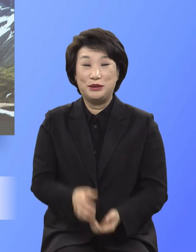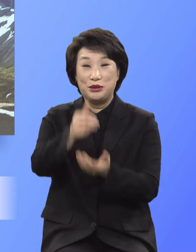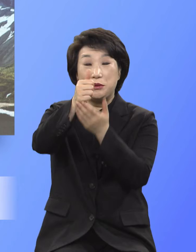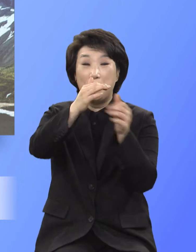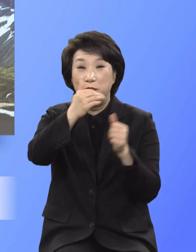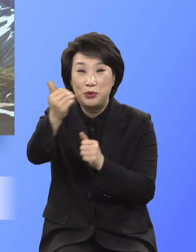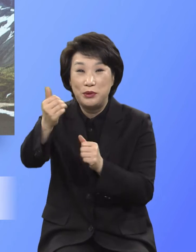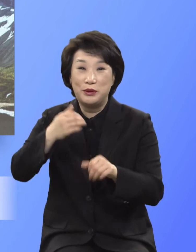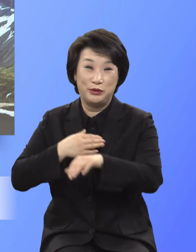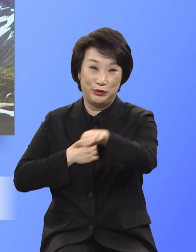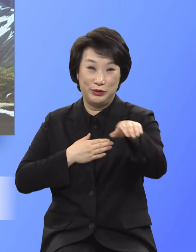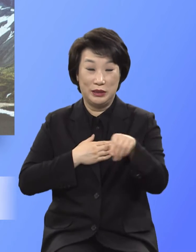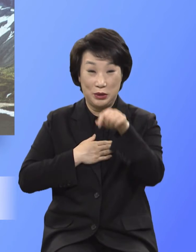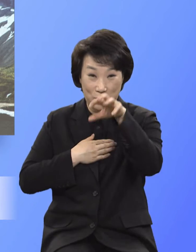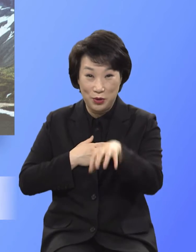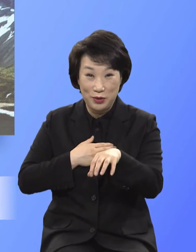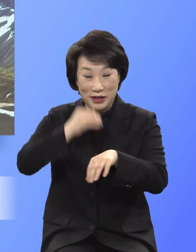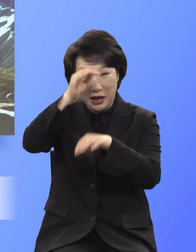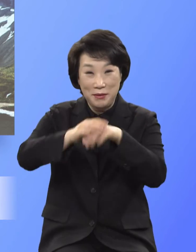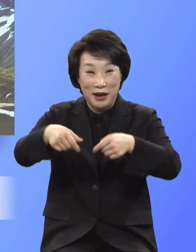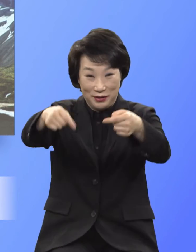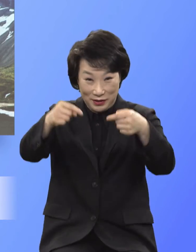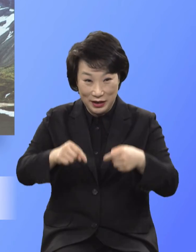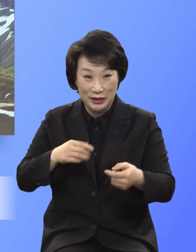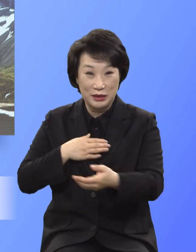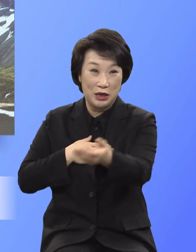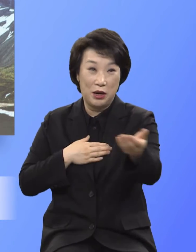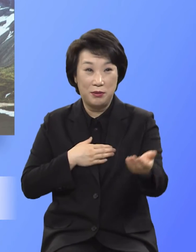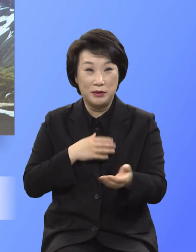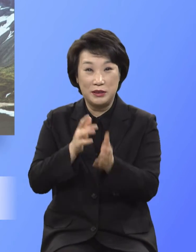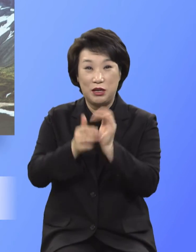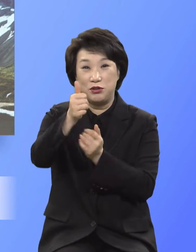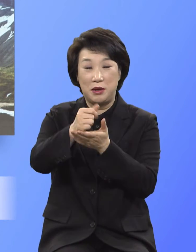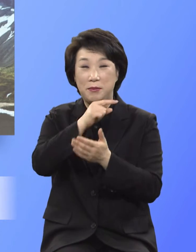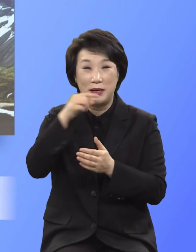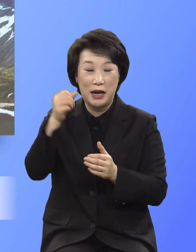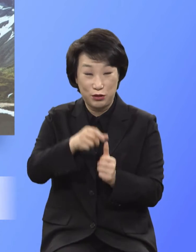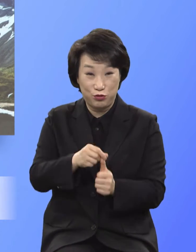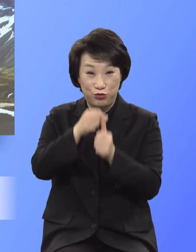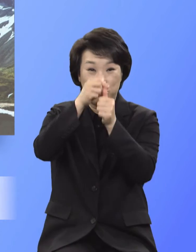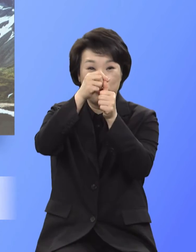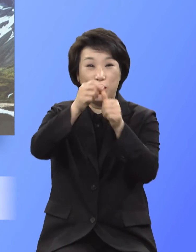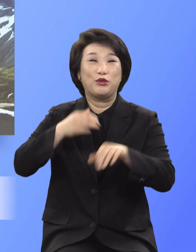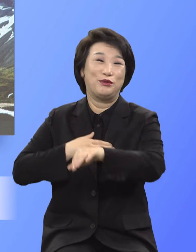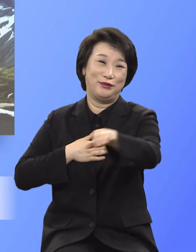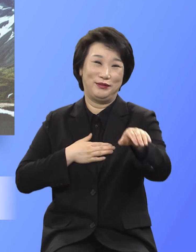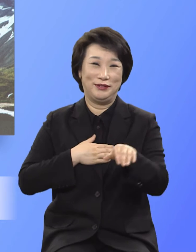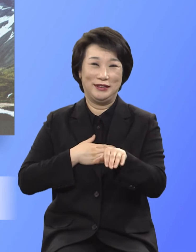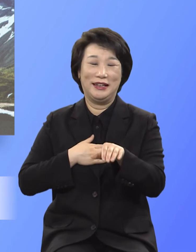주님의 부르심을 입어 이곳에 오셔서 여러분은 예수 피로 구원받았으니